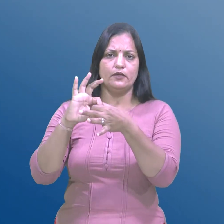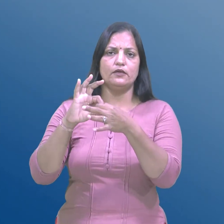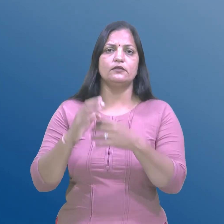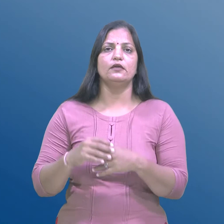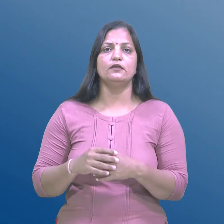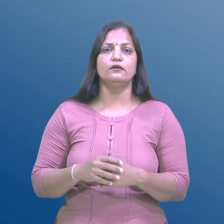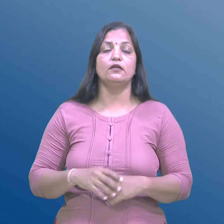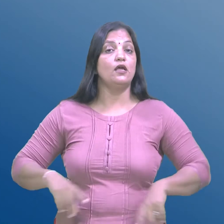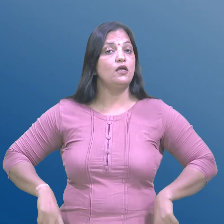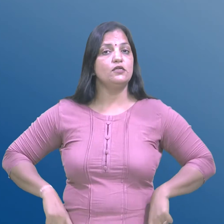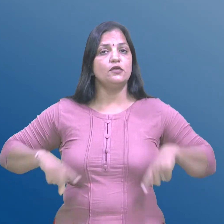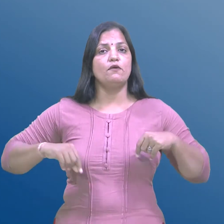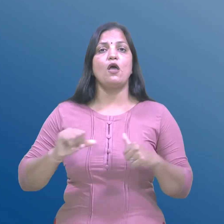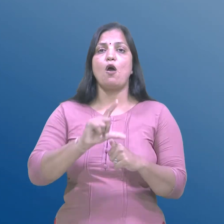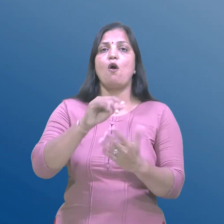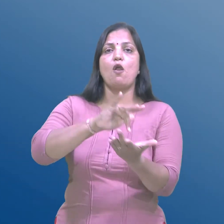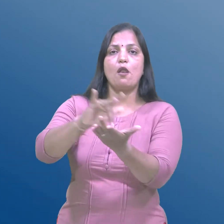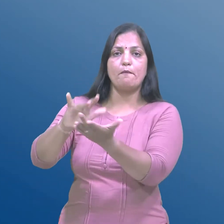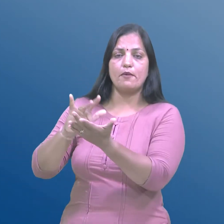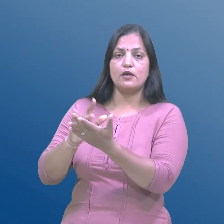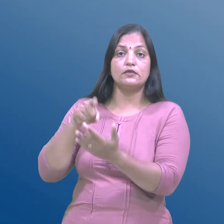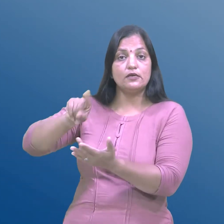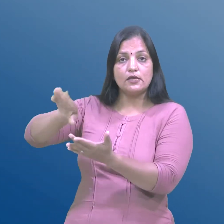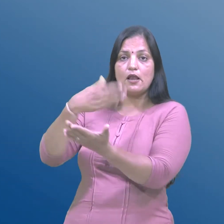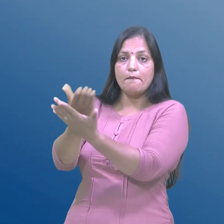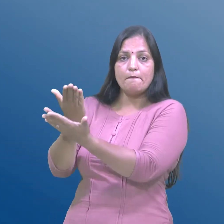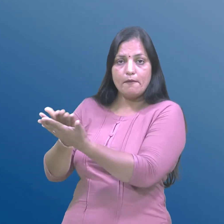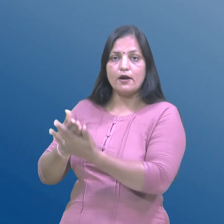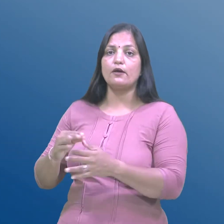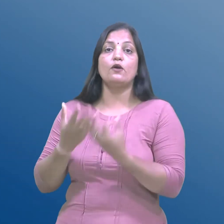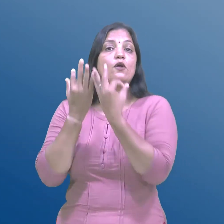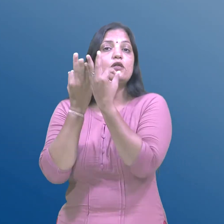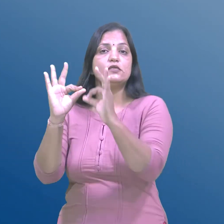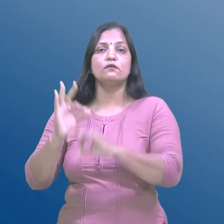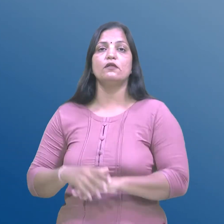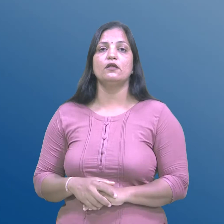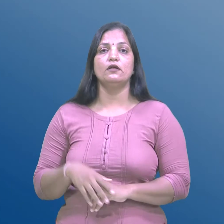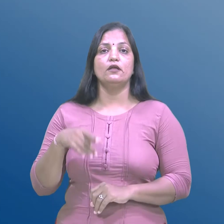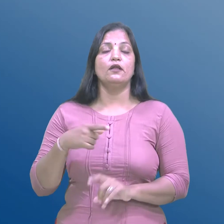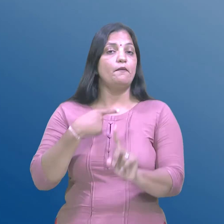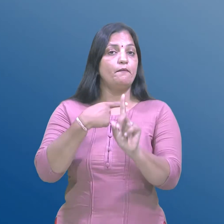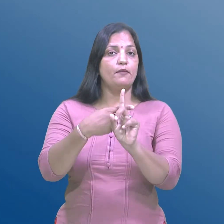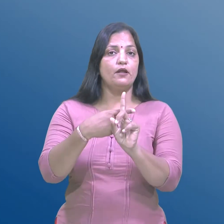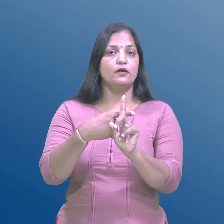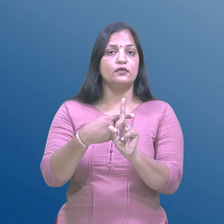જીવનના તમામ ક્ષેત્રોમાં ભાગ લેવા અને સ્વતંત્ર તેમજ સુમાહિતગાર